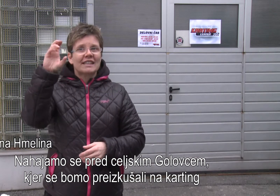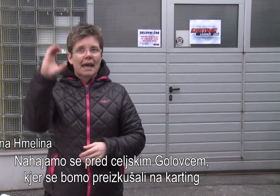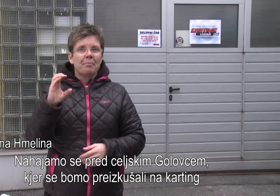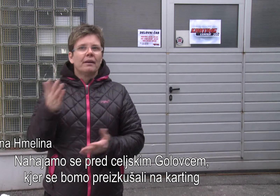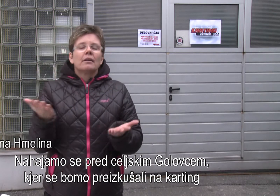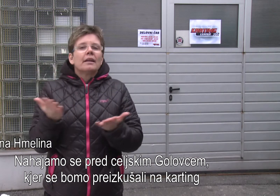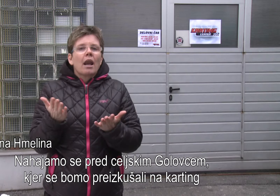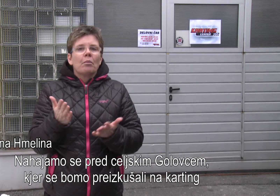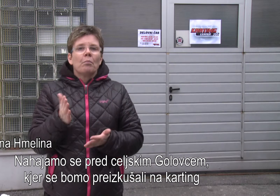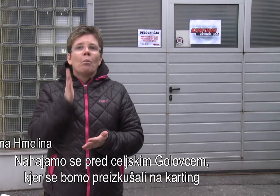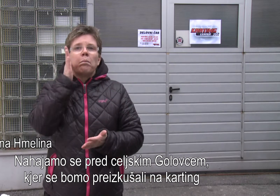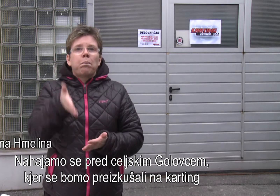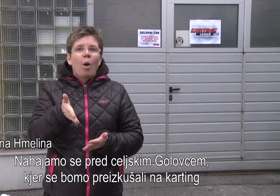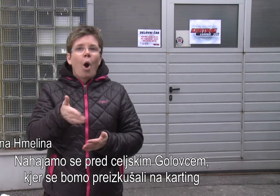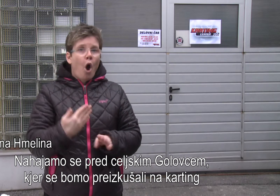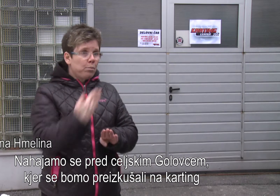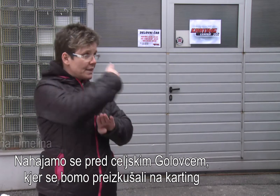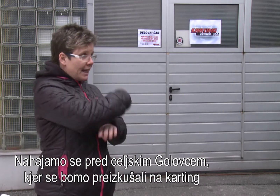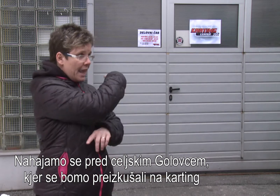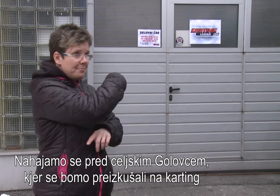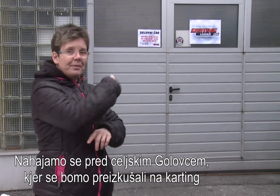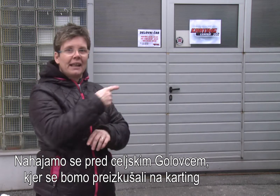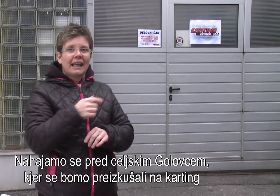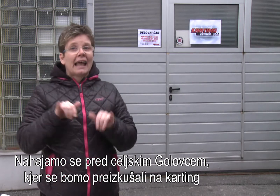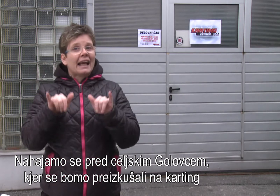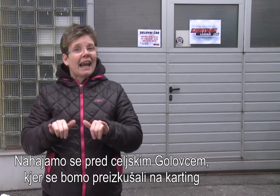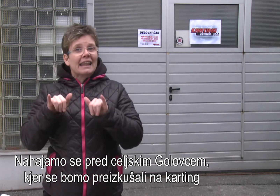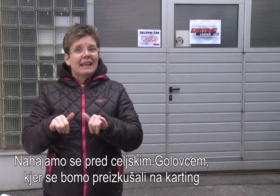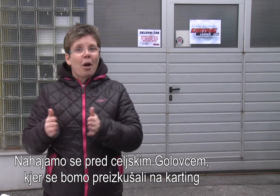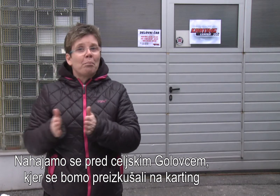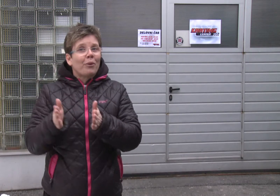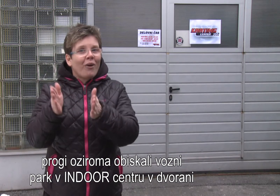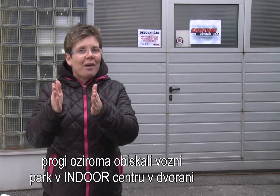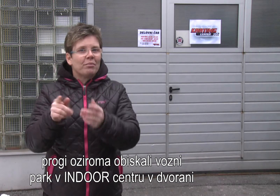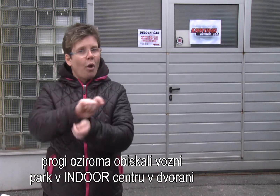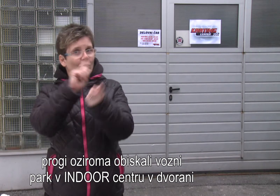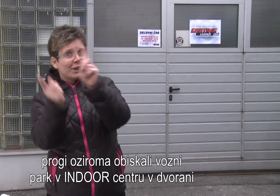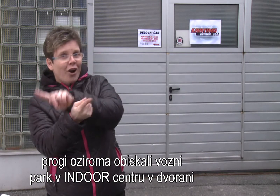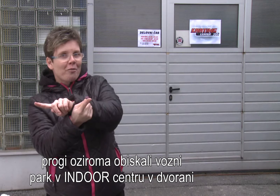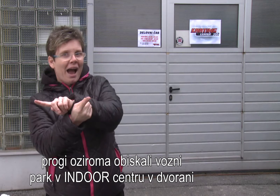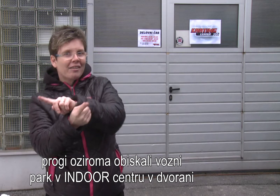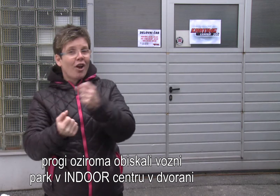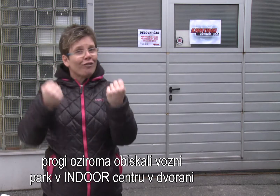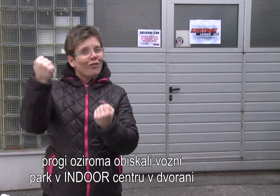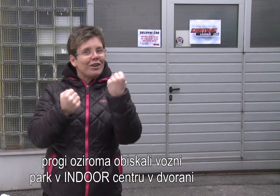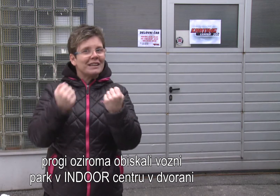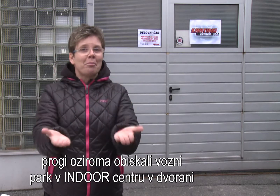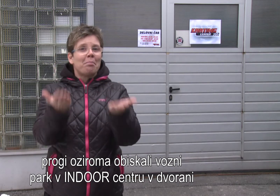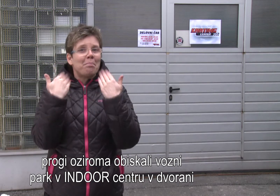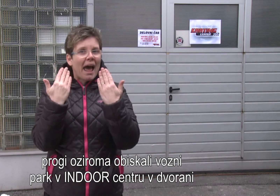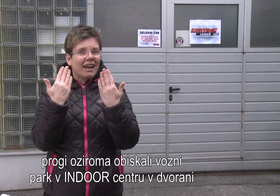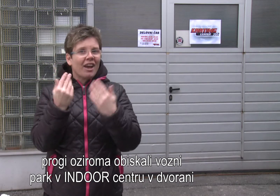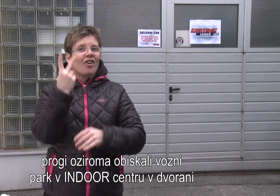Voilà, sam hier mama. Opiskali karty program. Roba.